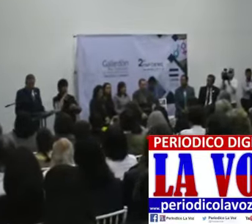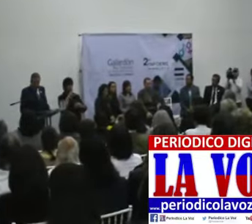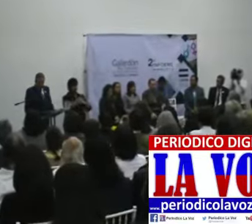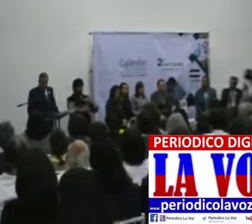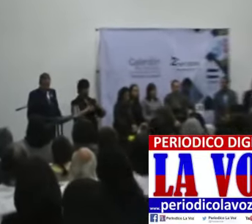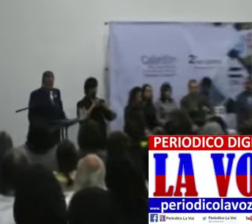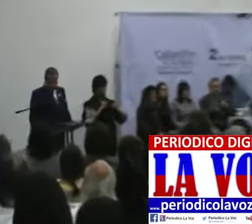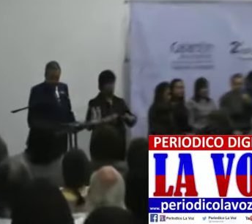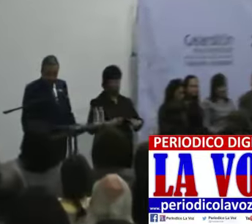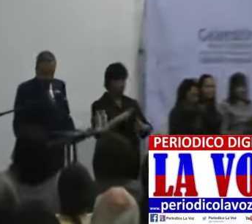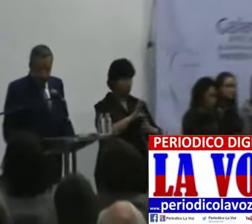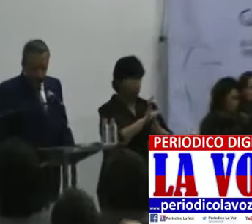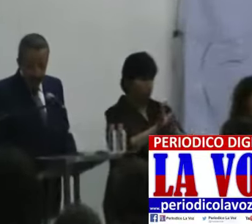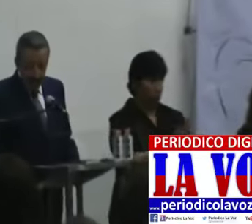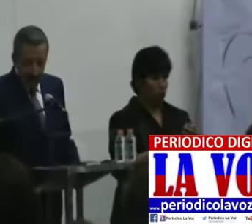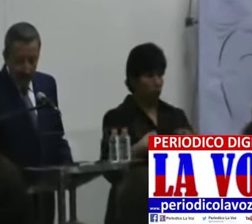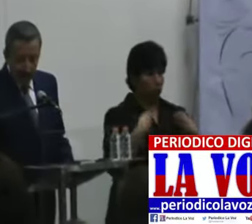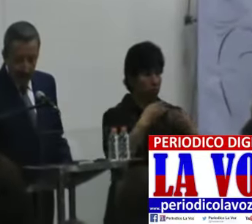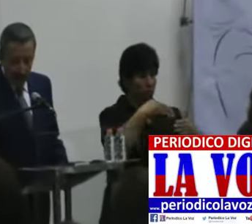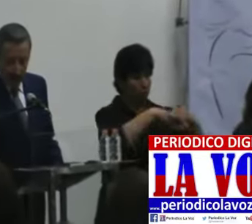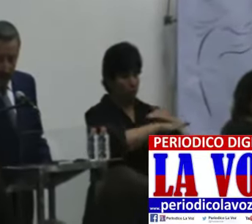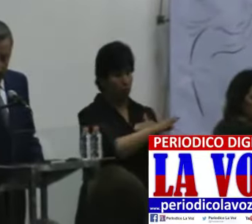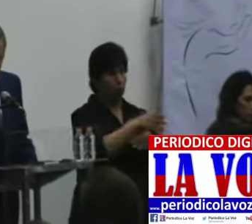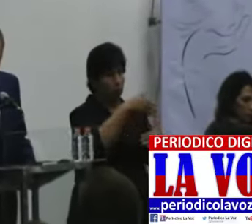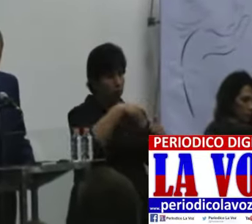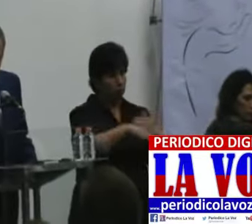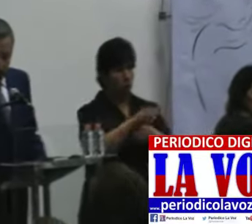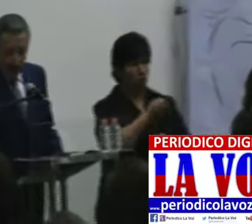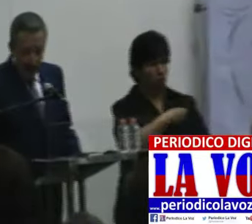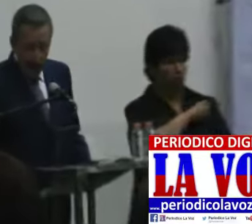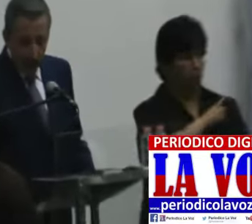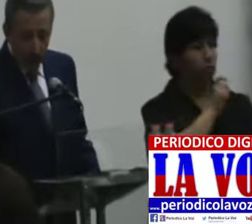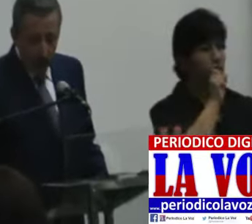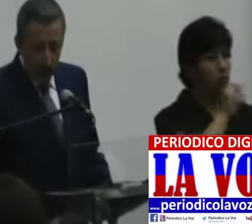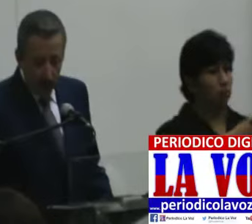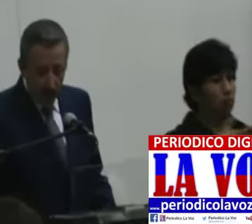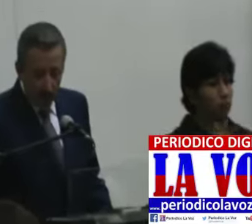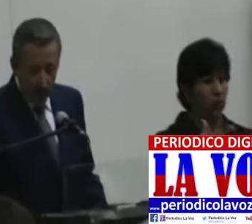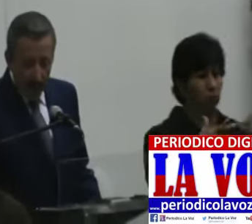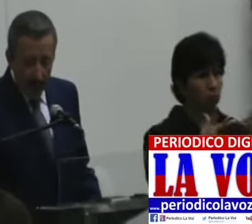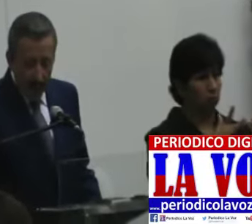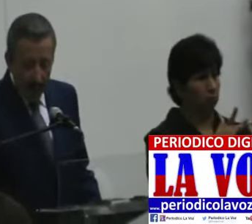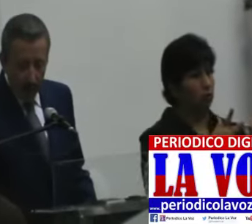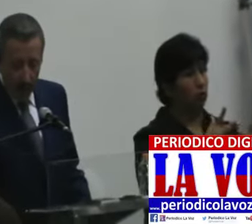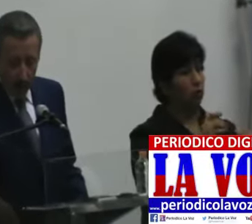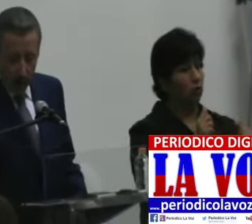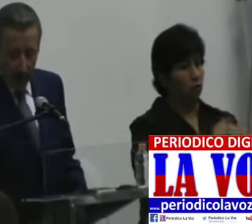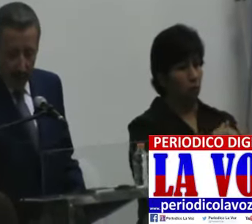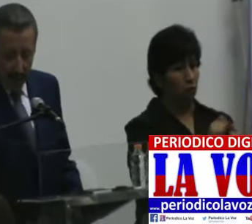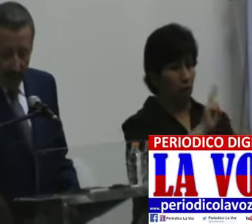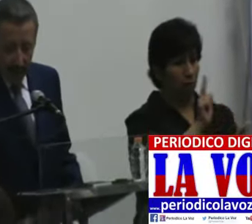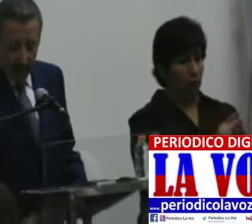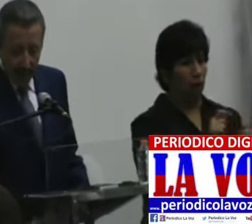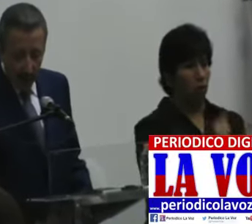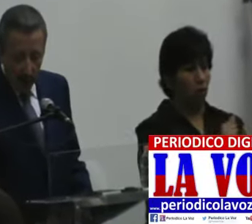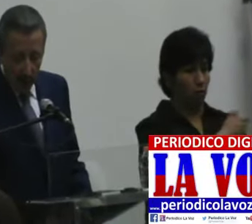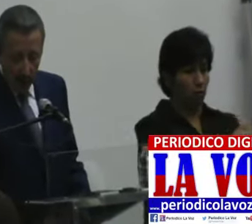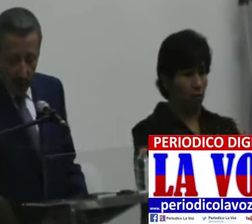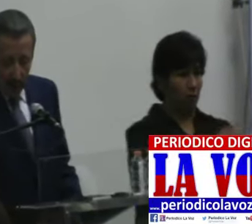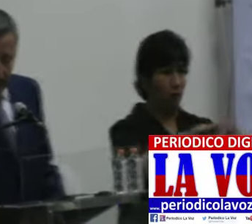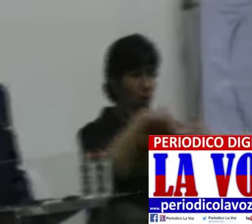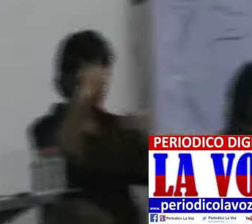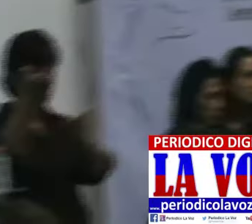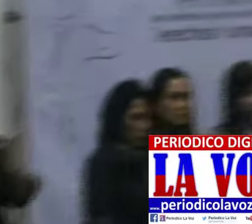condiciones de internamiento, accedieran a servicios de salud y tuvieran el contacto permitido por la ley con sus familiares en el